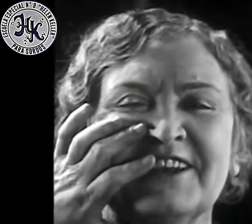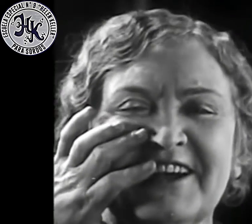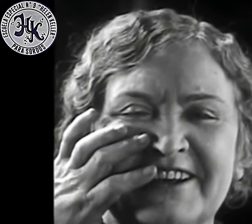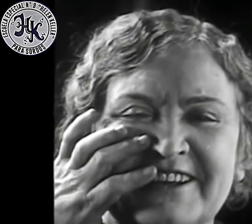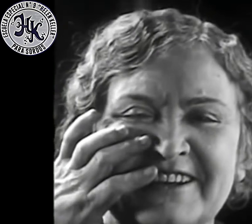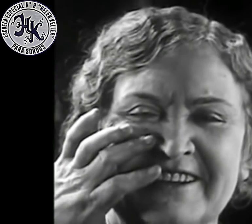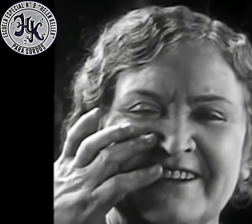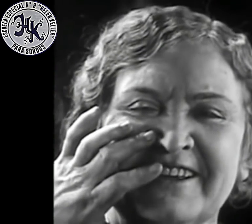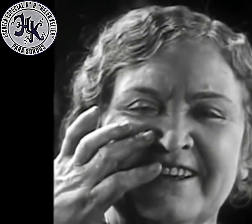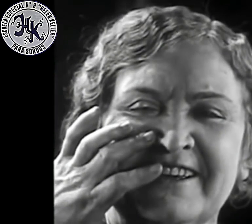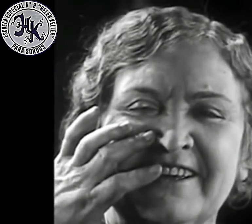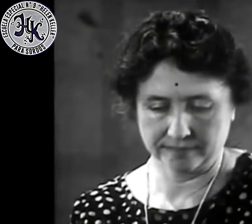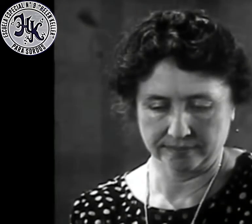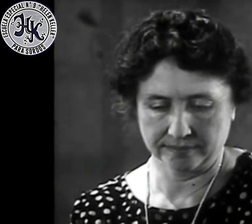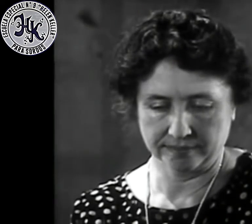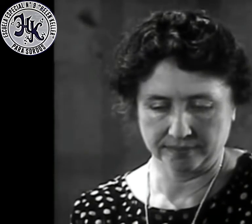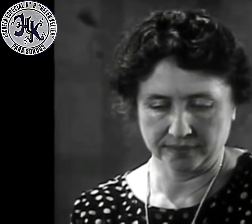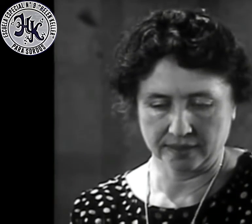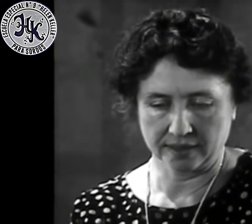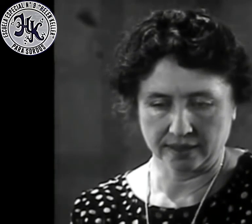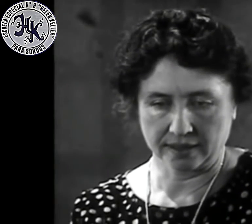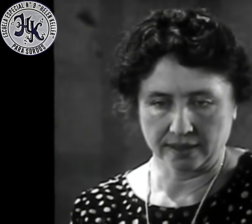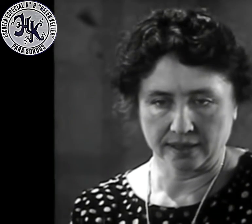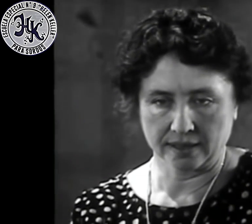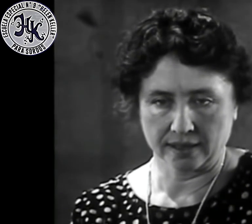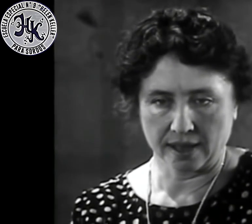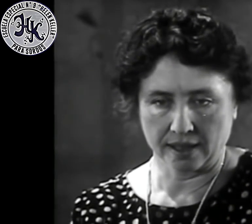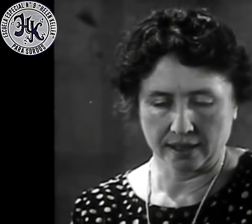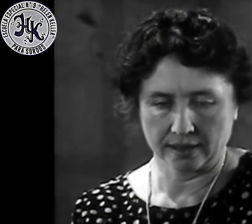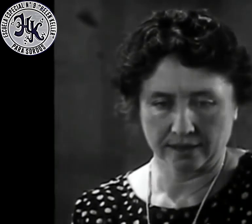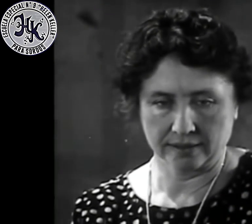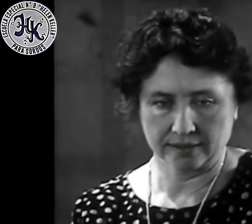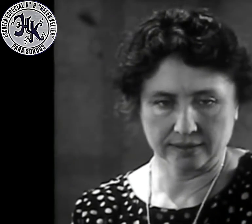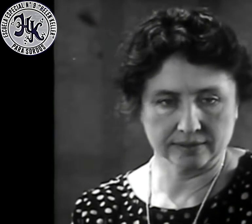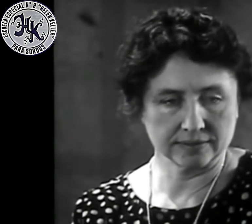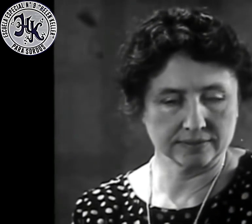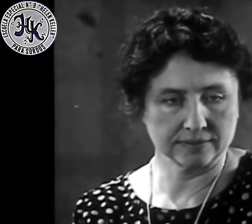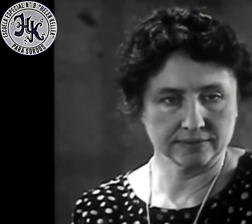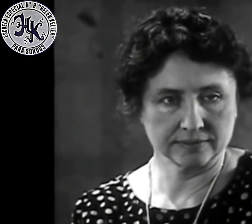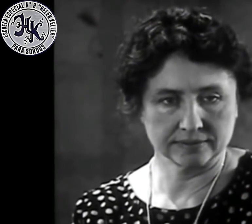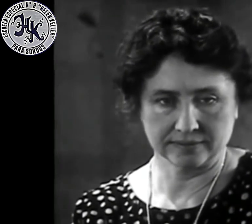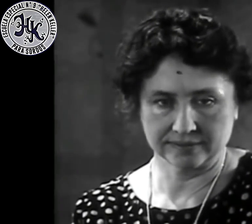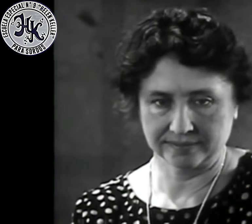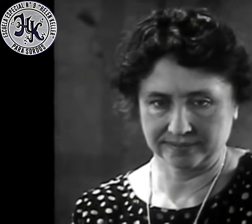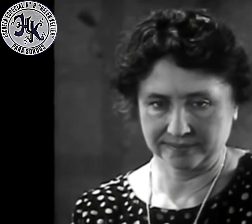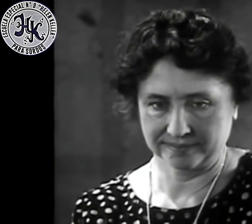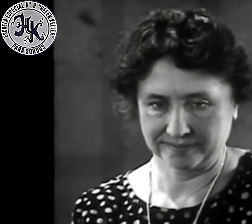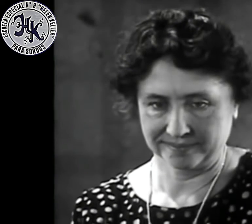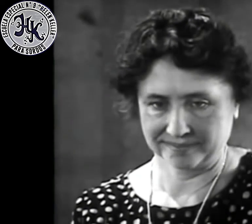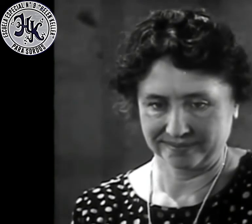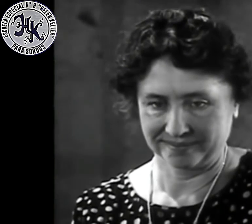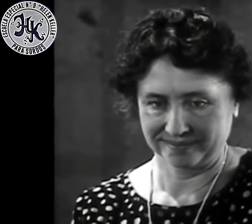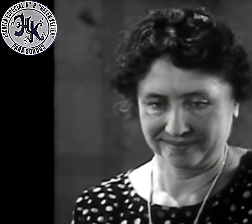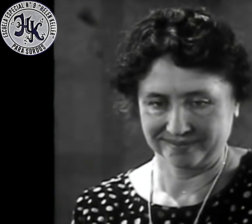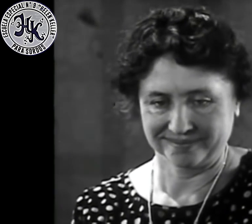Y aprendió su primera palabra. Después de su séptima lección, ella fue capaz de